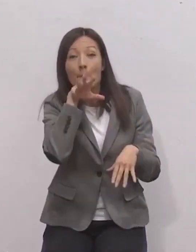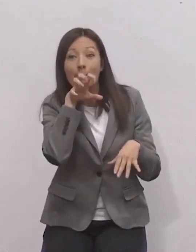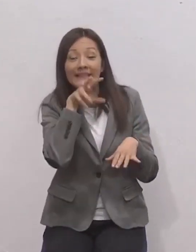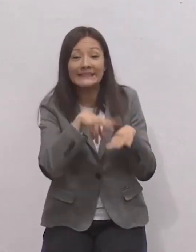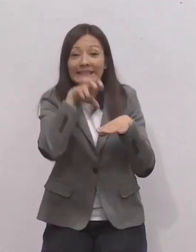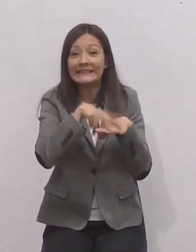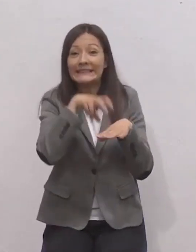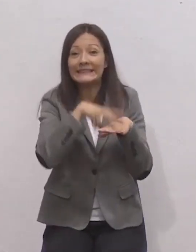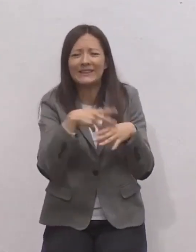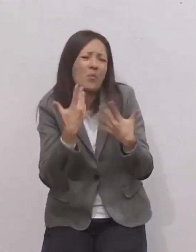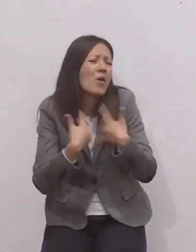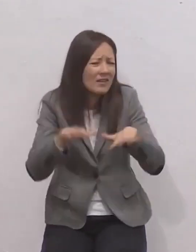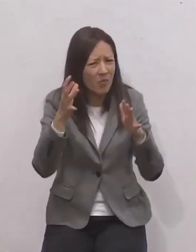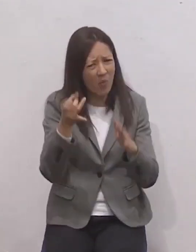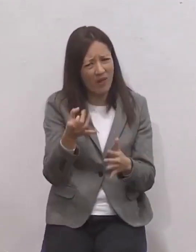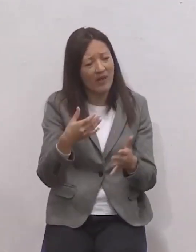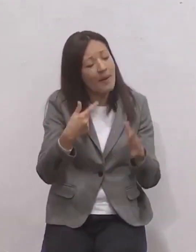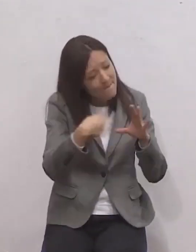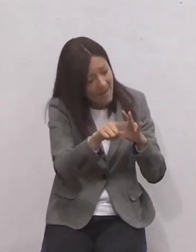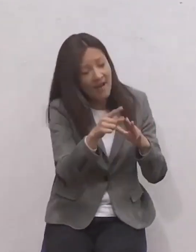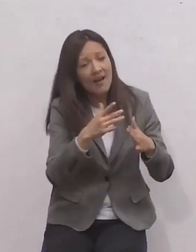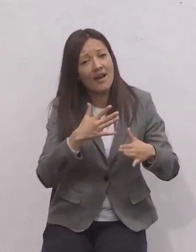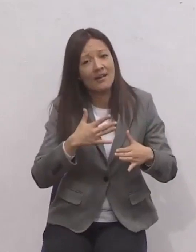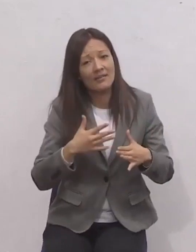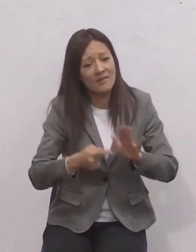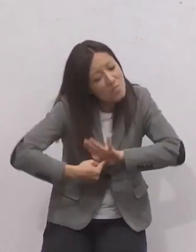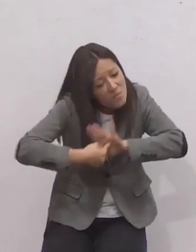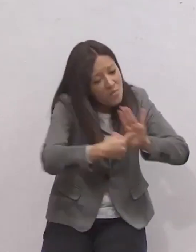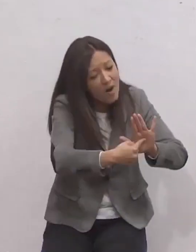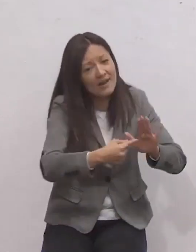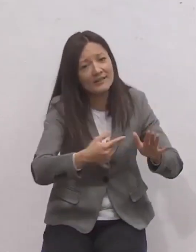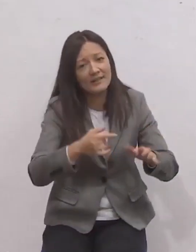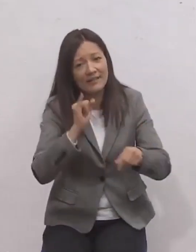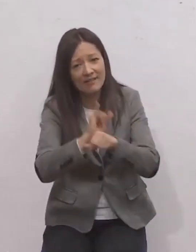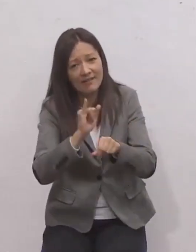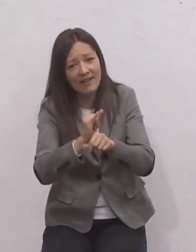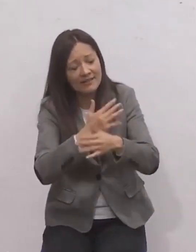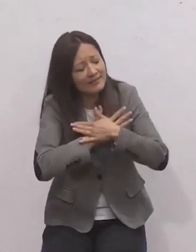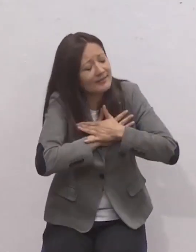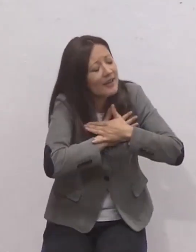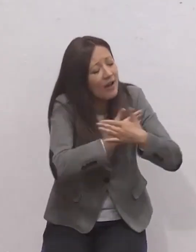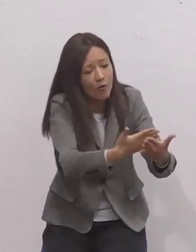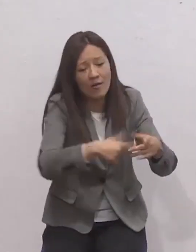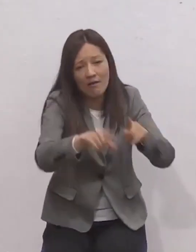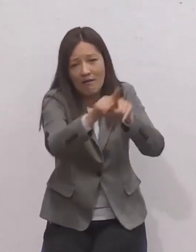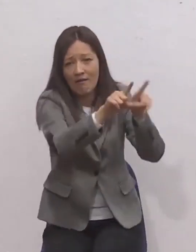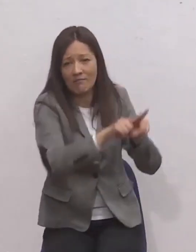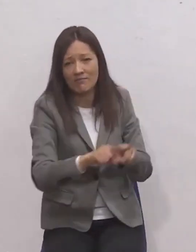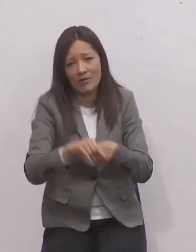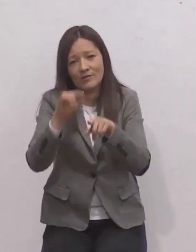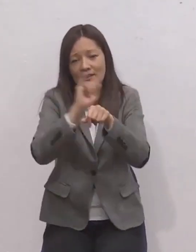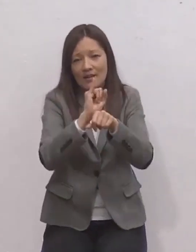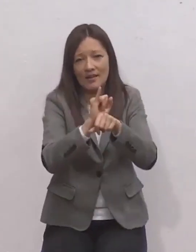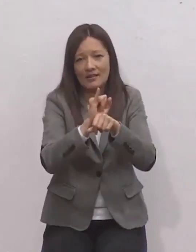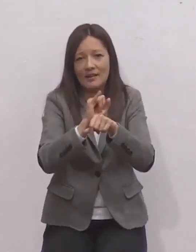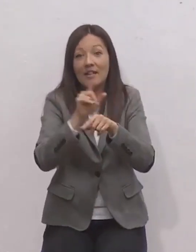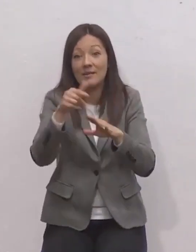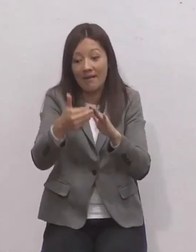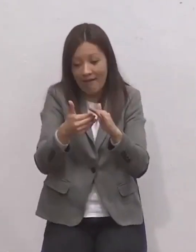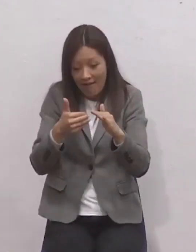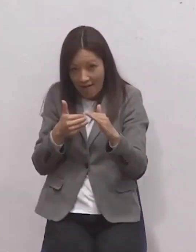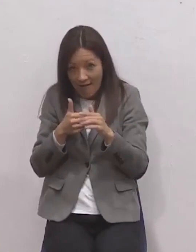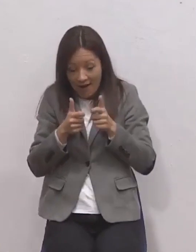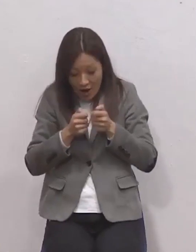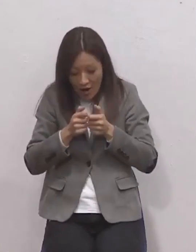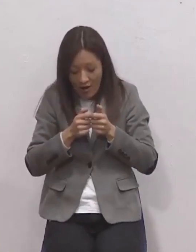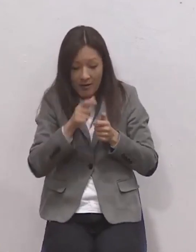perrito ahí saltando. Cualquier pendejada, pero manifiéstese, hermano, como iglesia. Y salude a los hermanos. Y por el interno, si ve que alguien